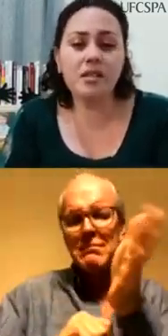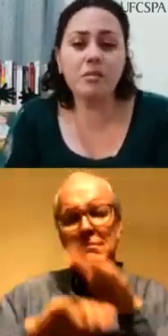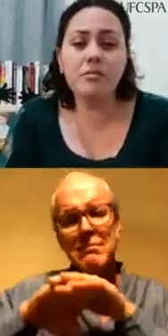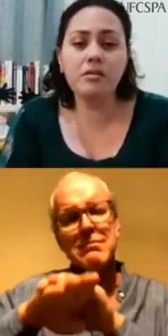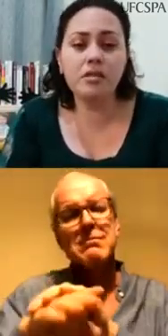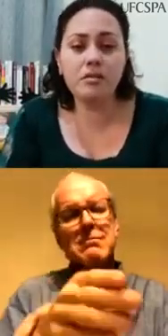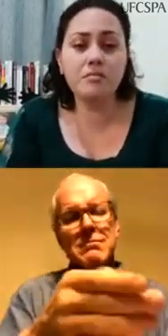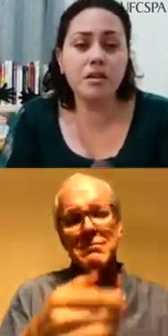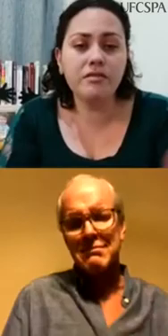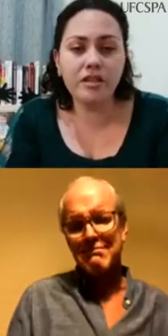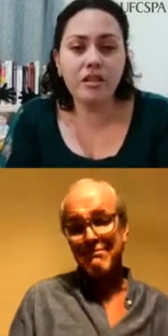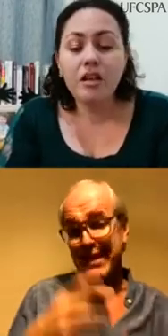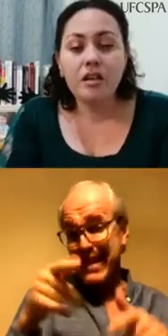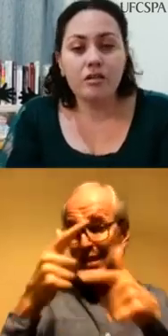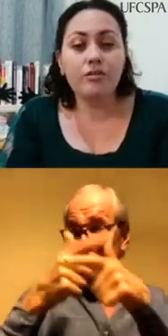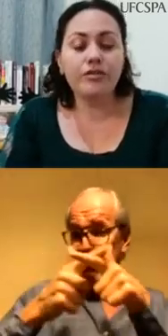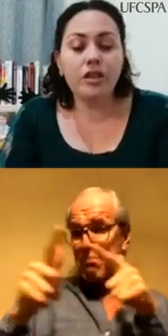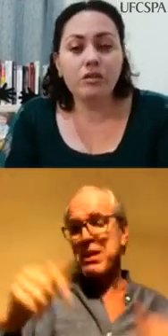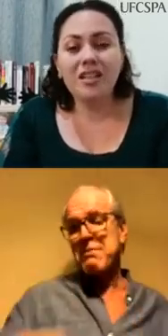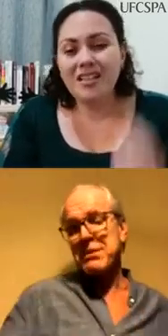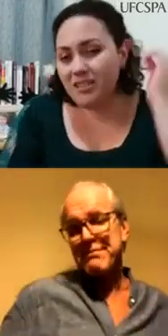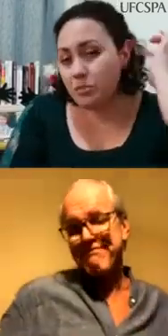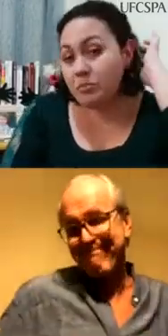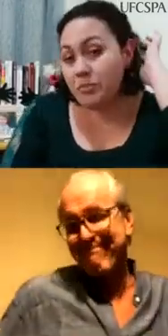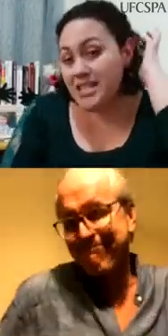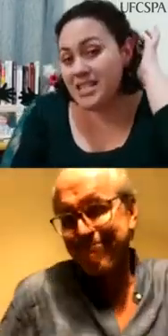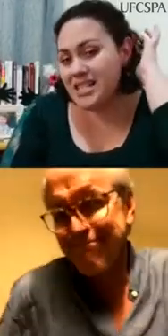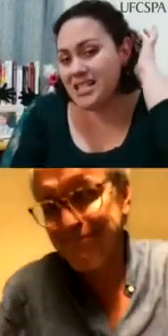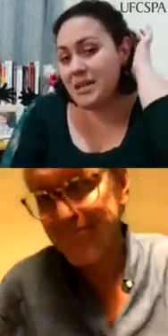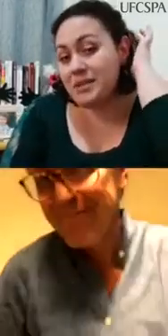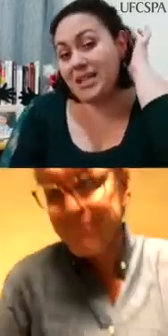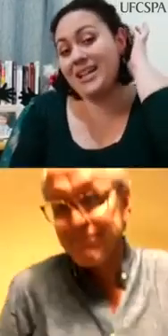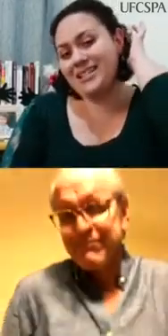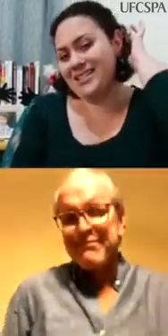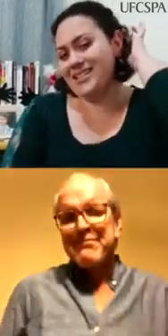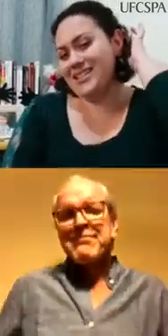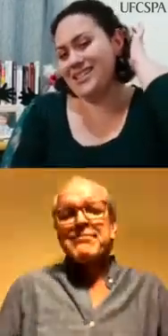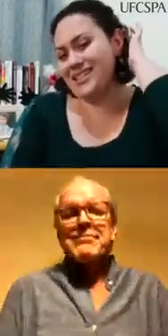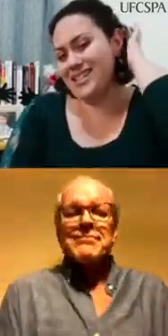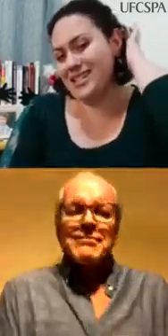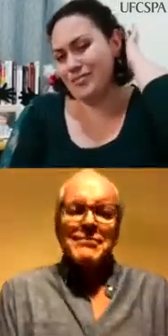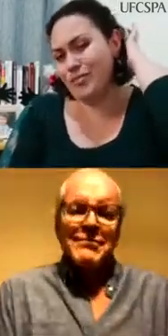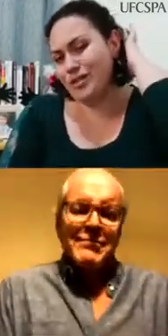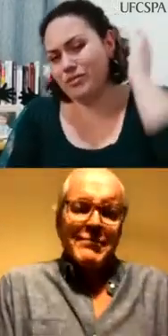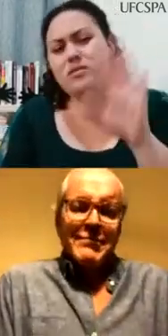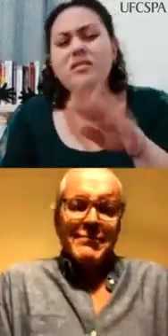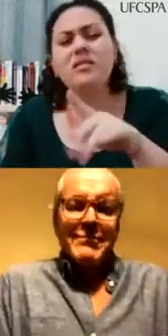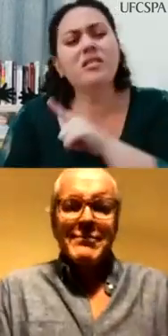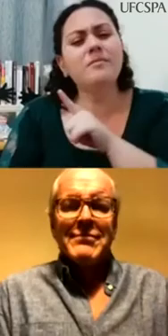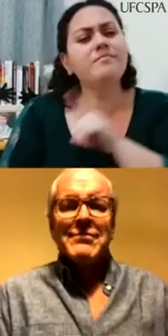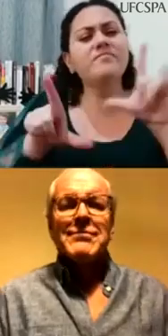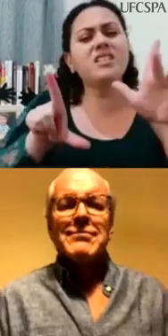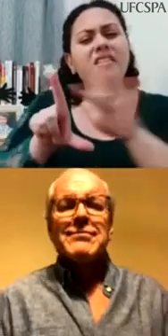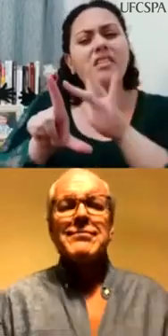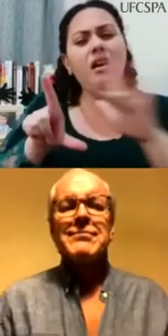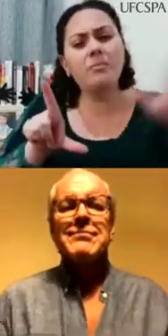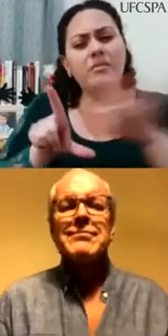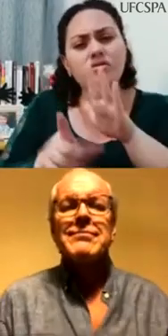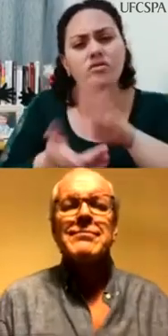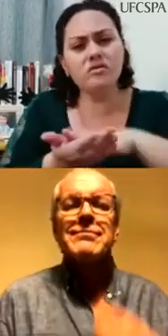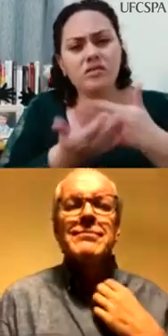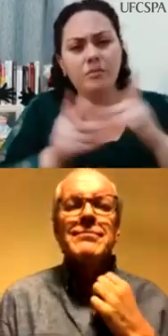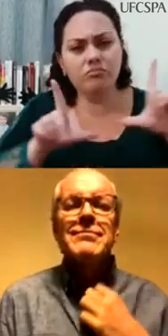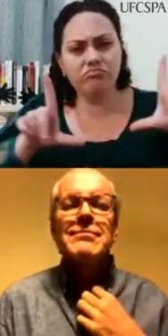mãe, traz teu amigo, traz teu irmão, enfim, teu filho. Então, precisa se adaptar, né, nesses momentos.